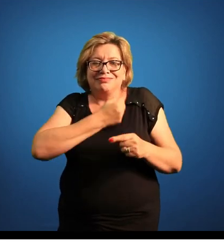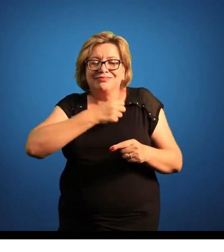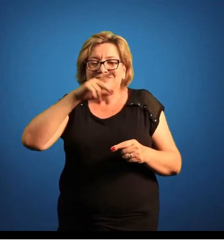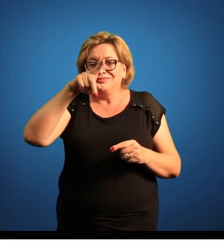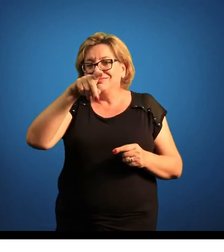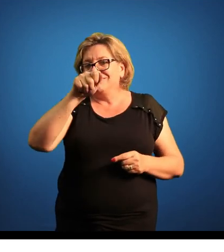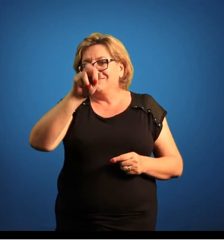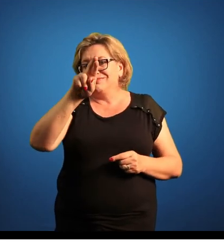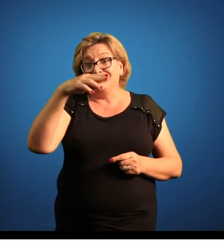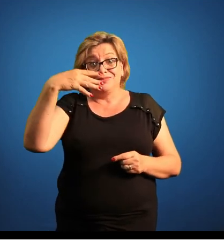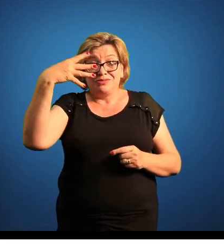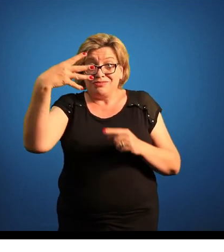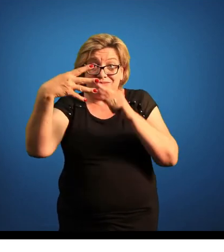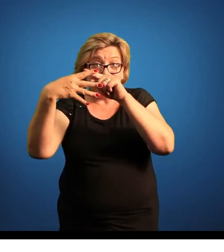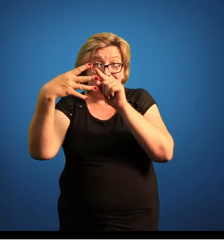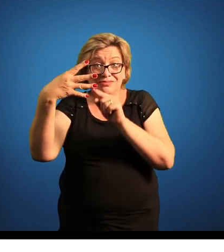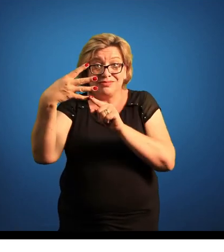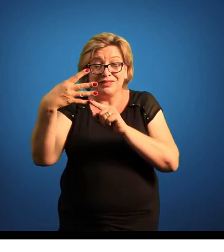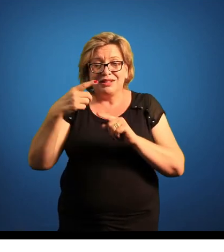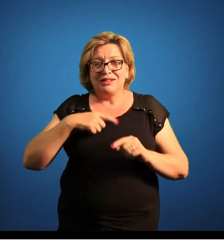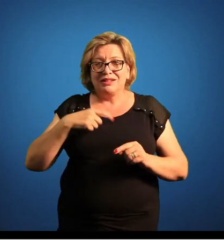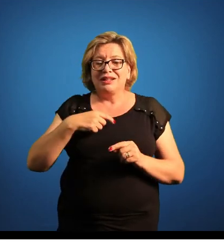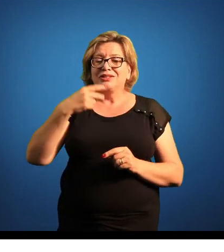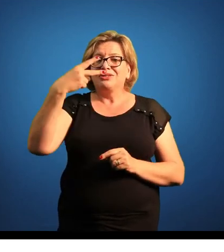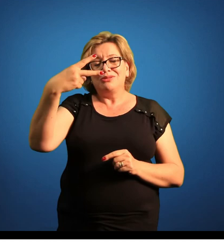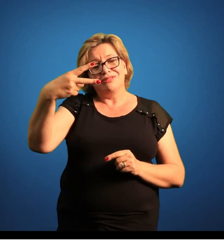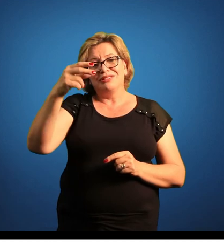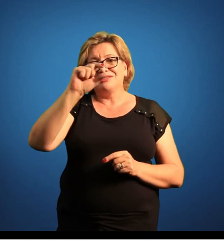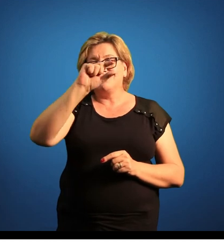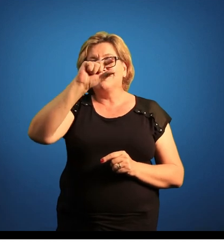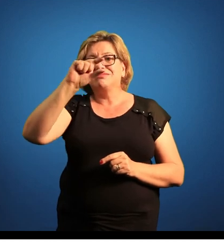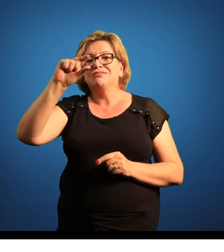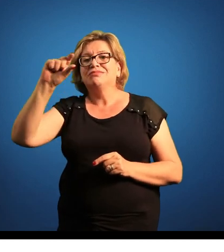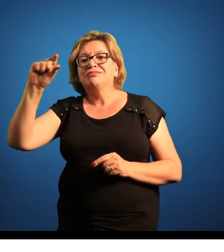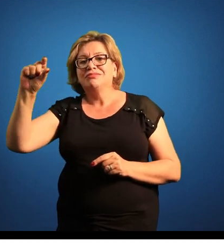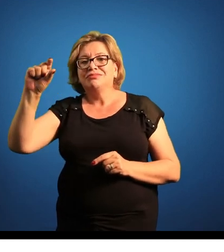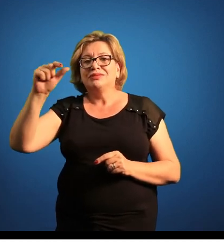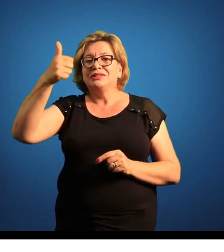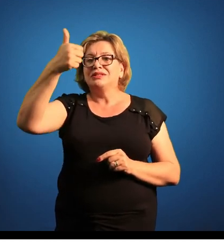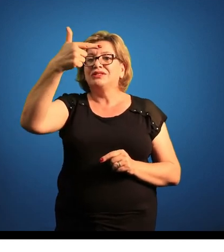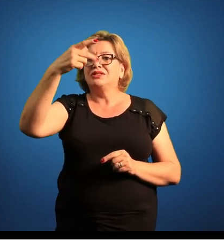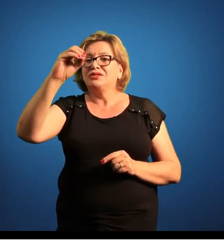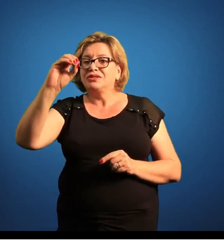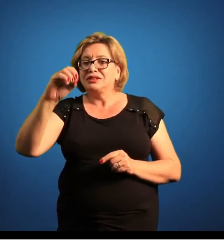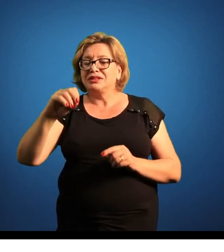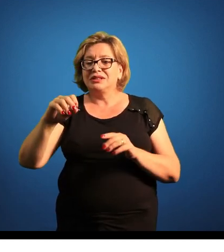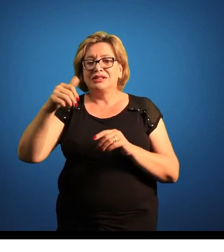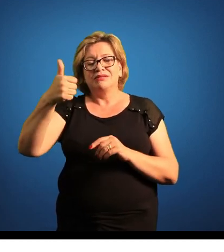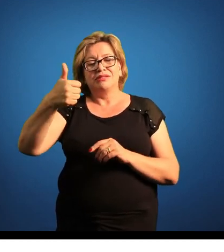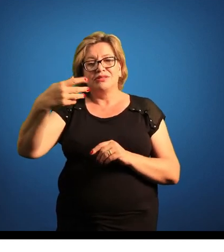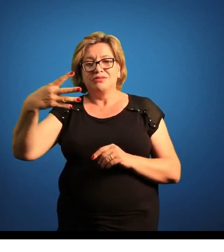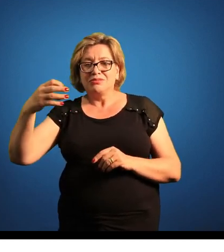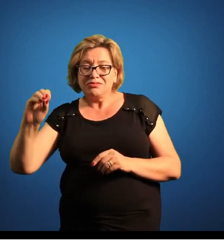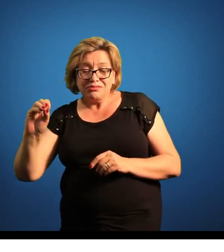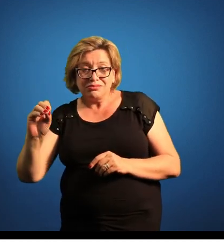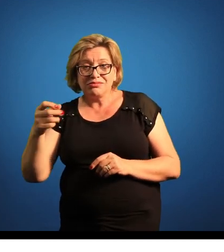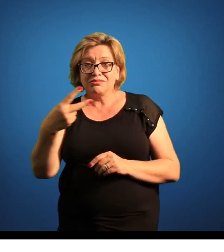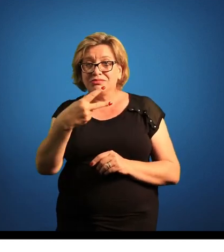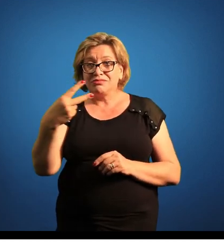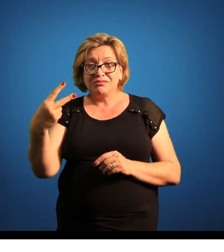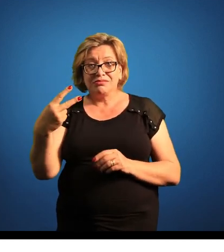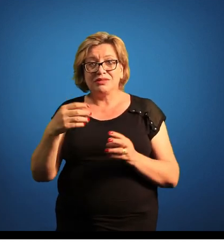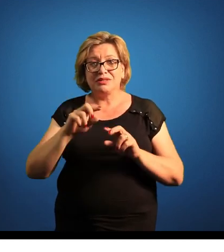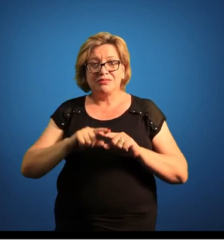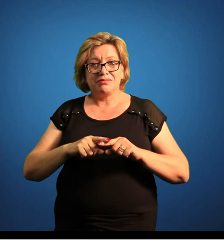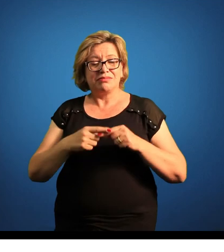ter um único elemento no meio. Eu tenho dois elementos centrais, o 120 e o 140.